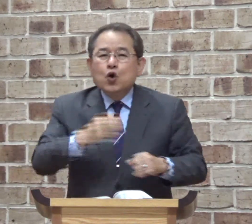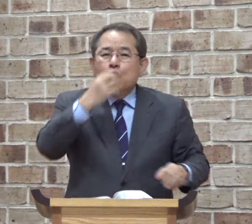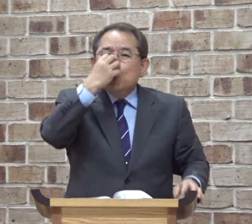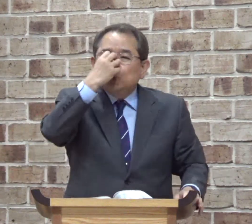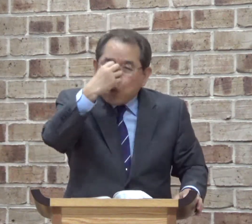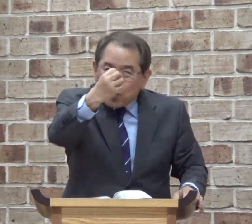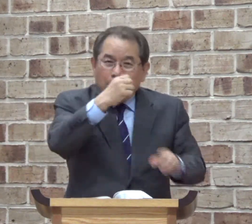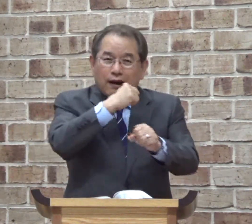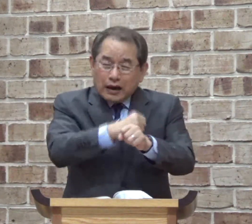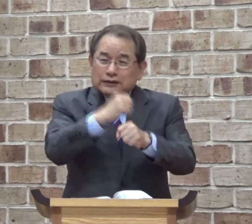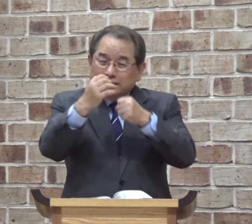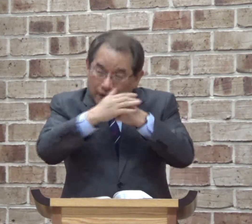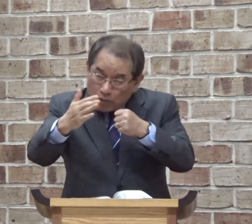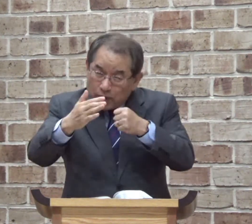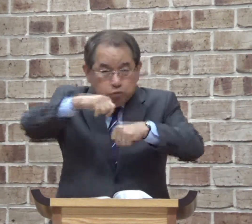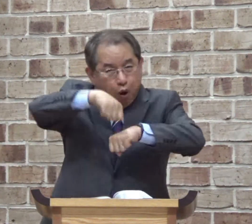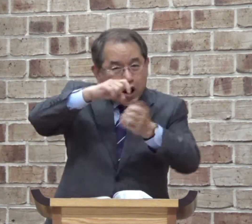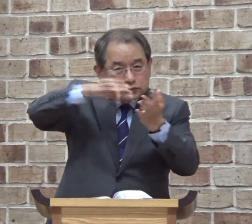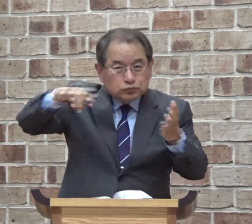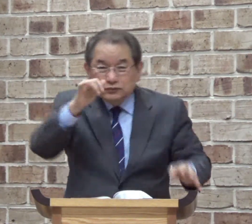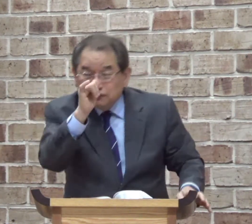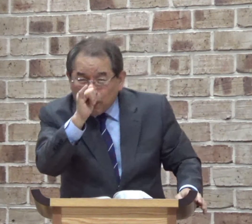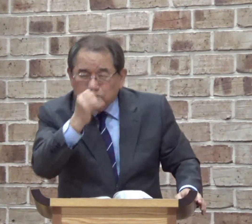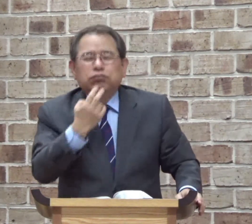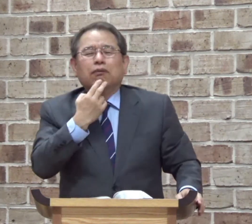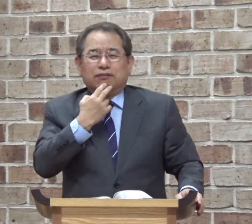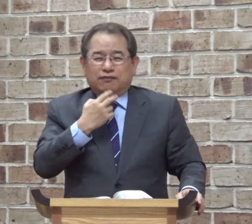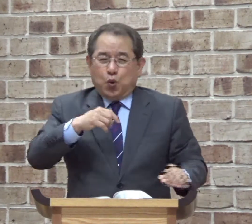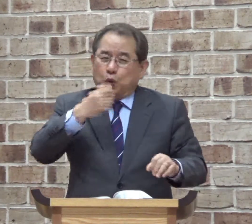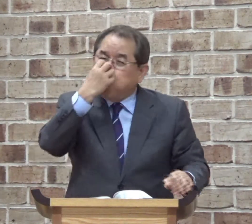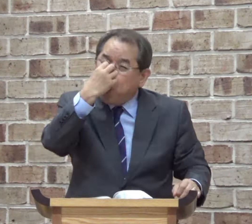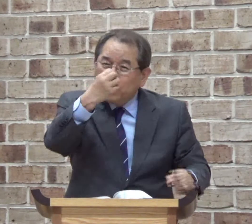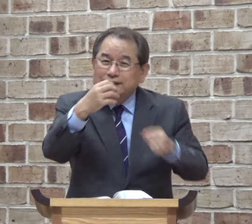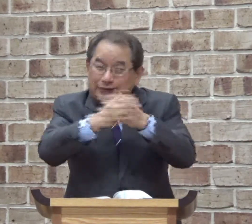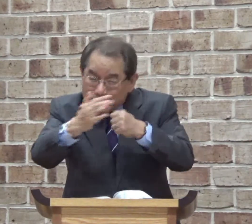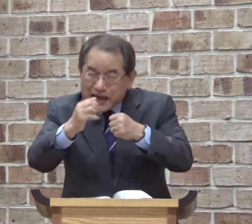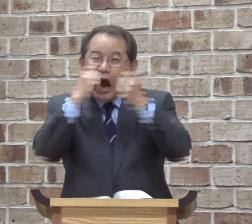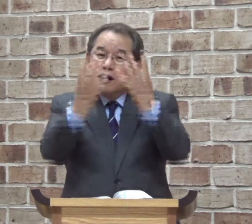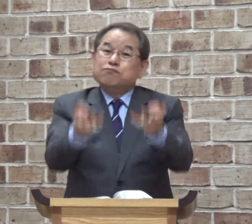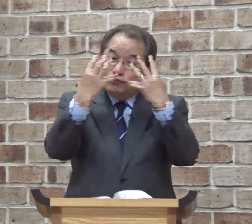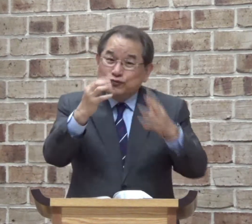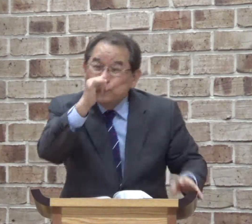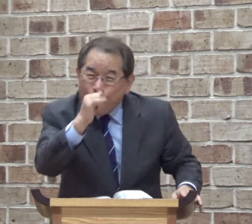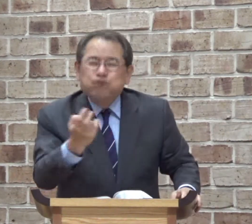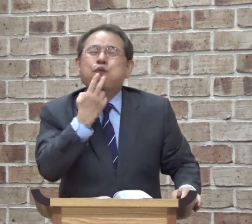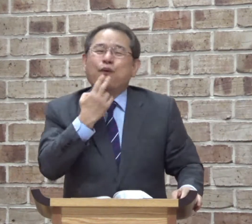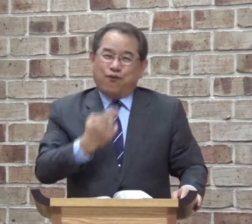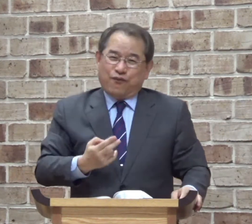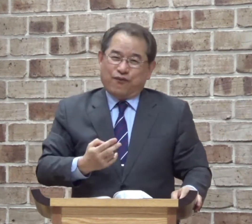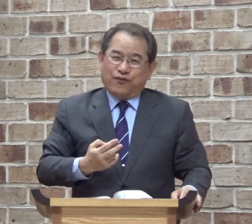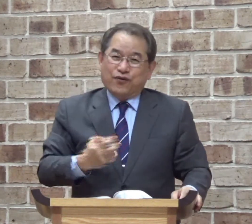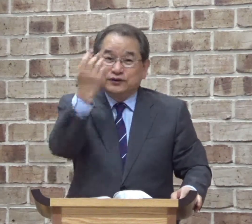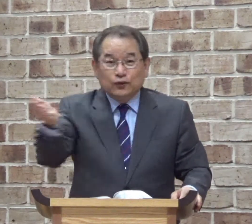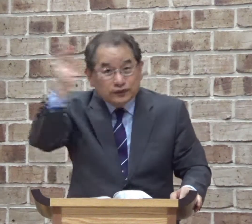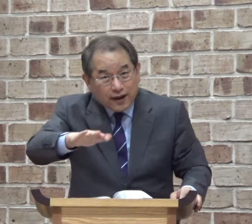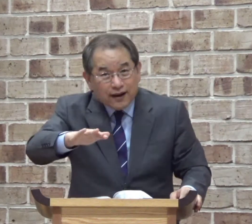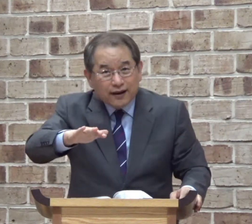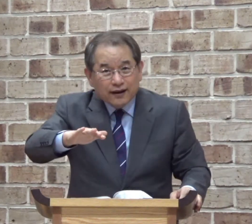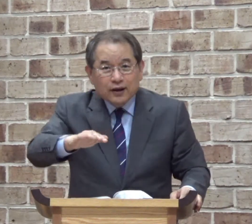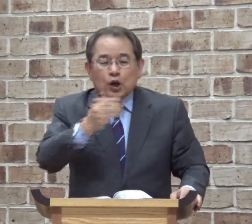겸손하다고 해서 벌금을 냅니까? 그렇지 않습니다. 교만하다고 해서 벌금을 내거나 감옥에 가지는 않지만 겸손하지 못해서